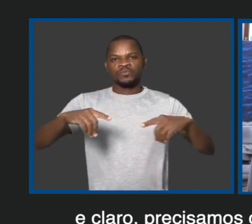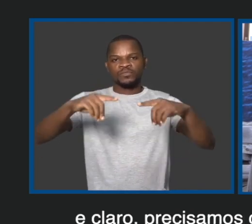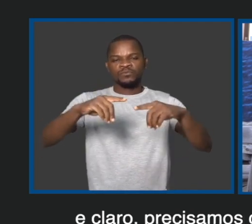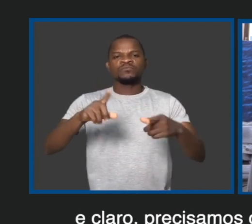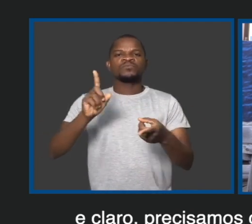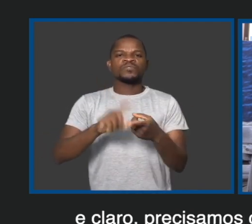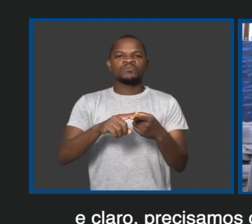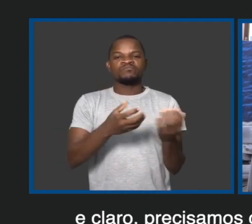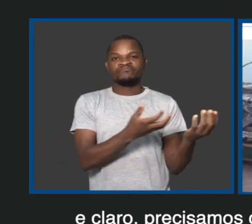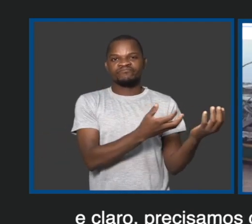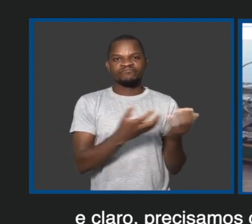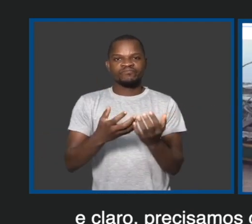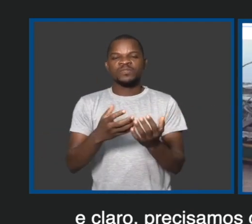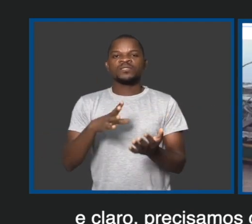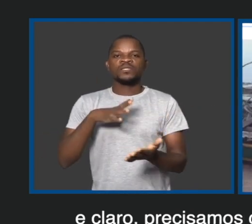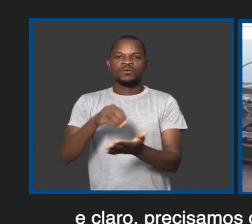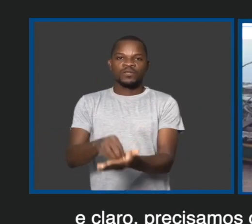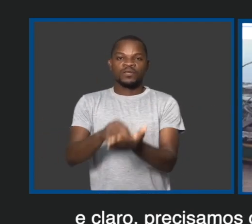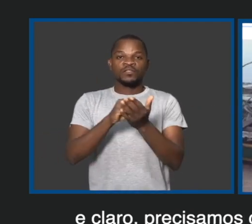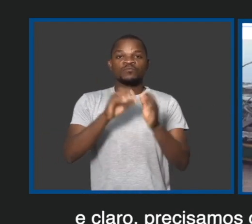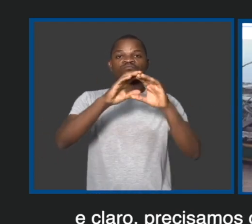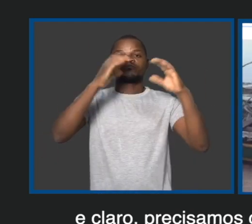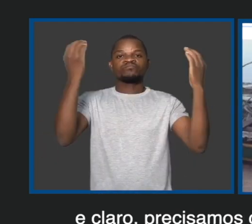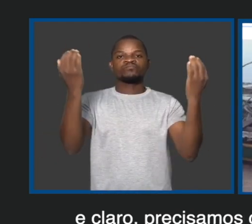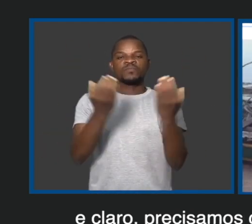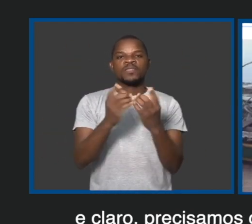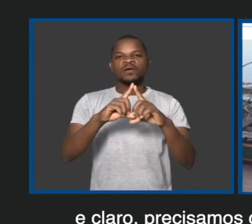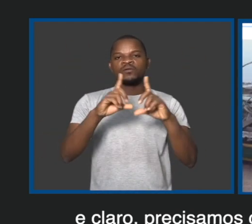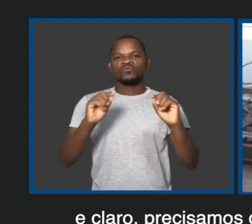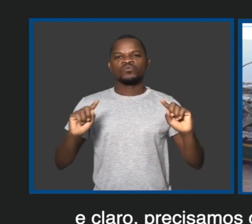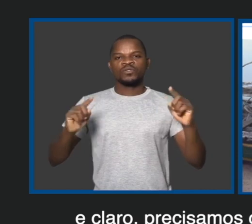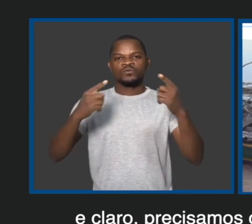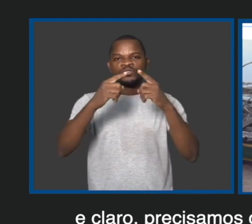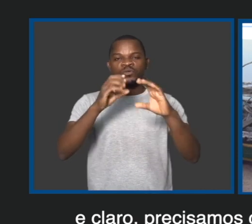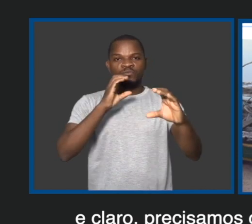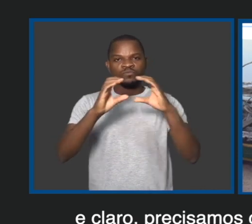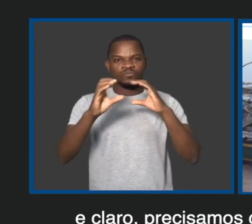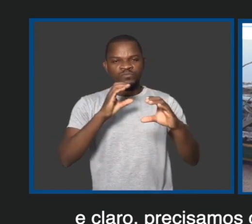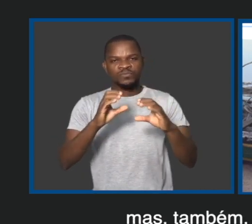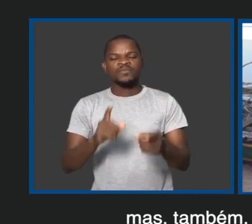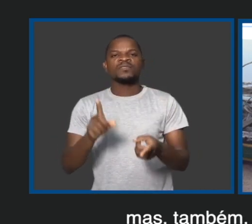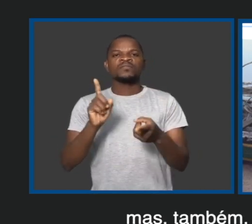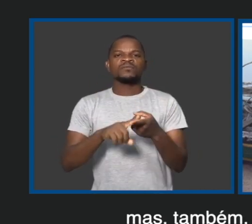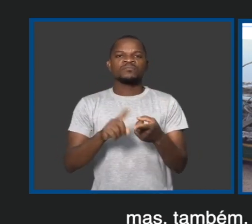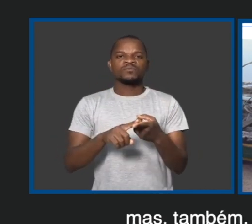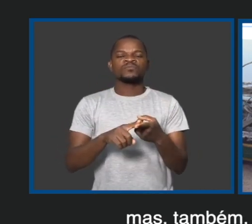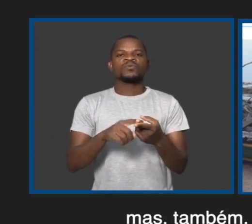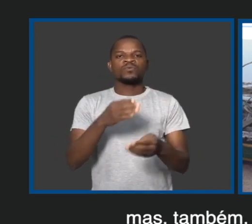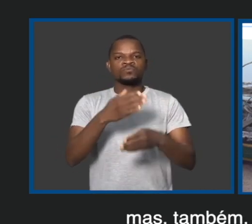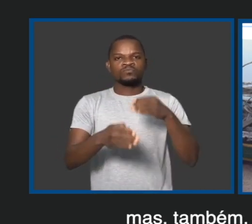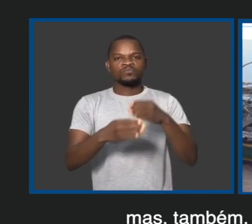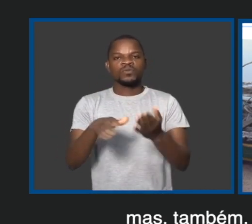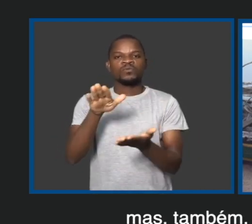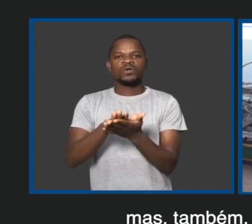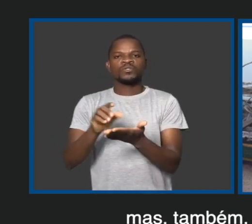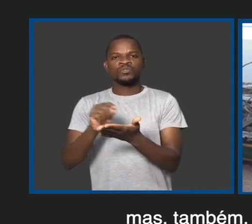população. E, claro, precisamos garantir o acesso universal às tecnologias de informação e comunicação, mas também quando